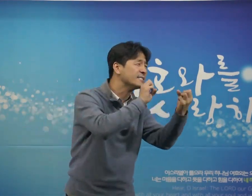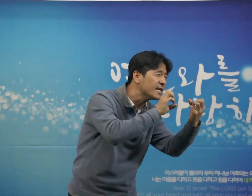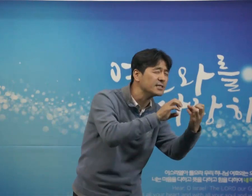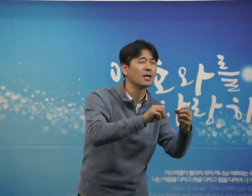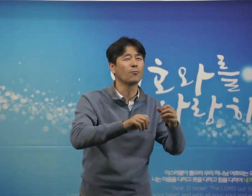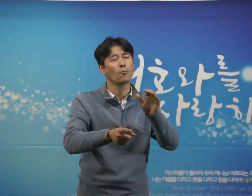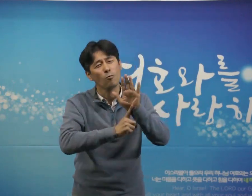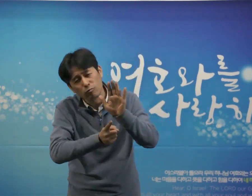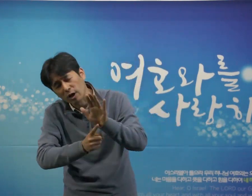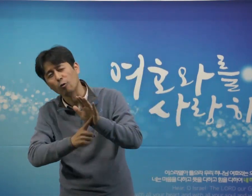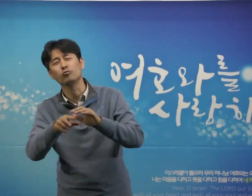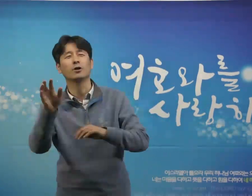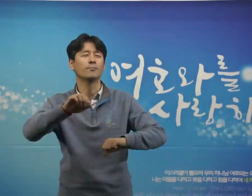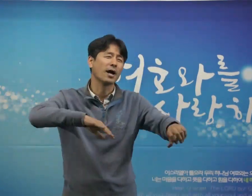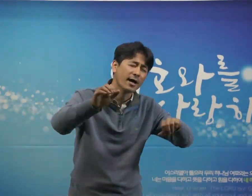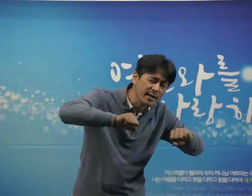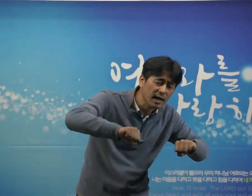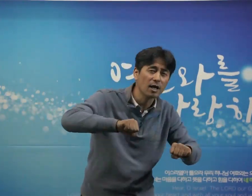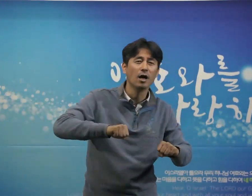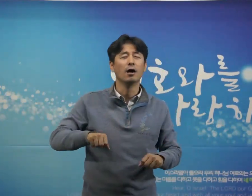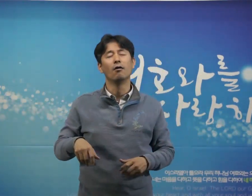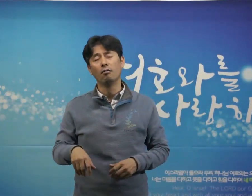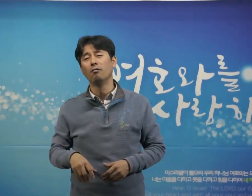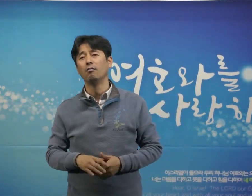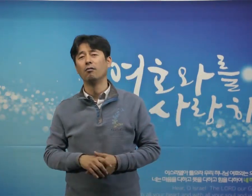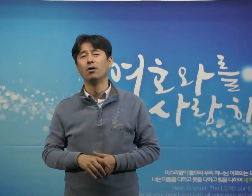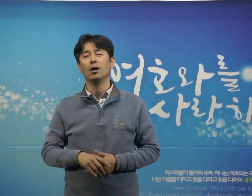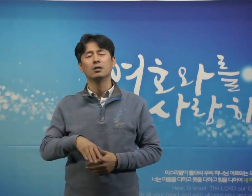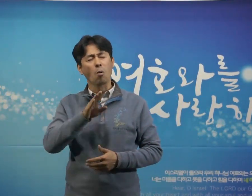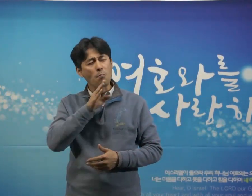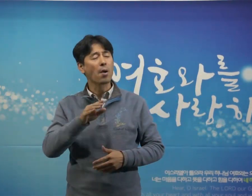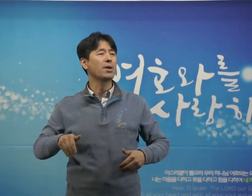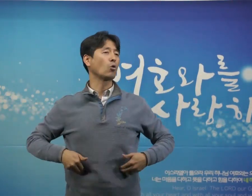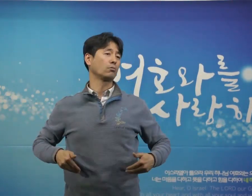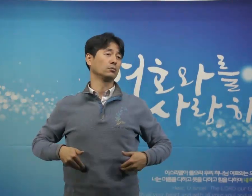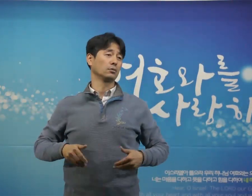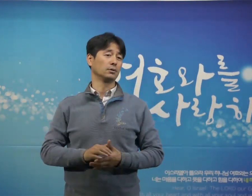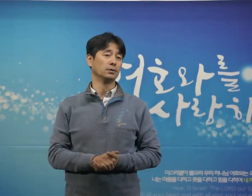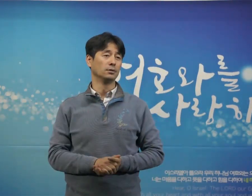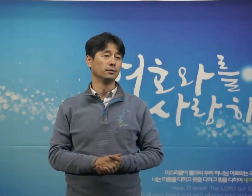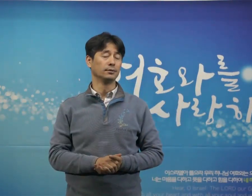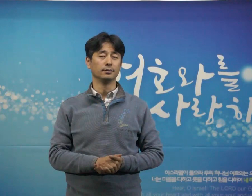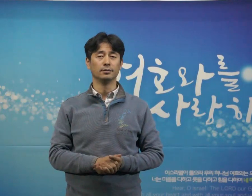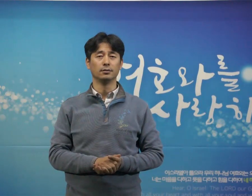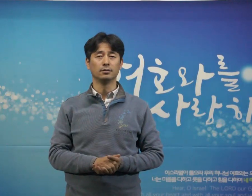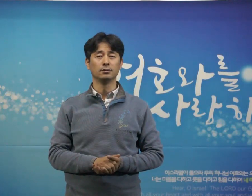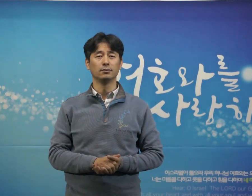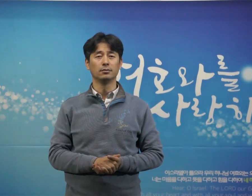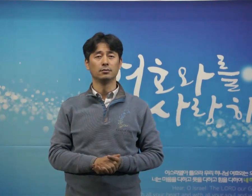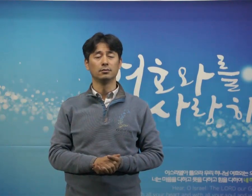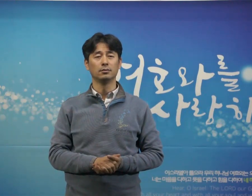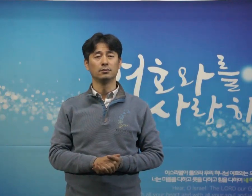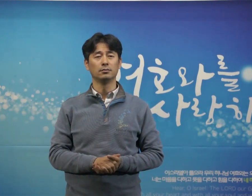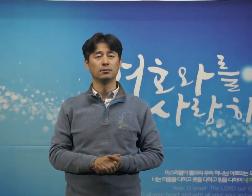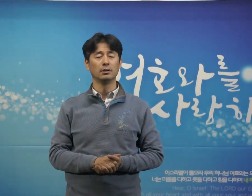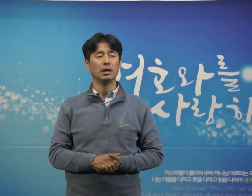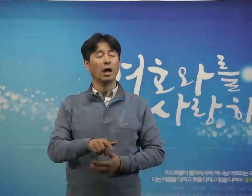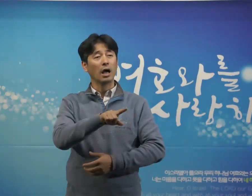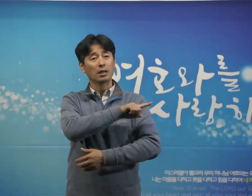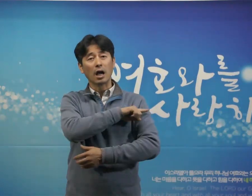청인들과 소통하면서 청인들에게 홍보하고, 또 농인들에게 정말 필요한 게 무엇인지,